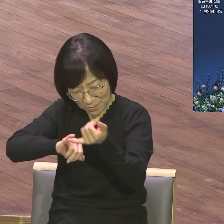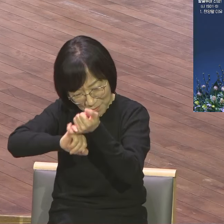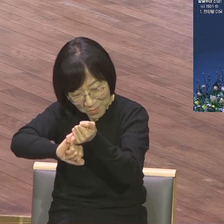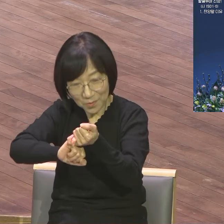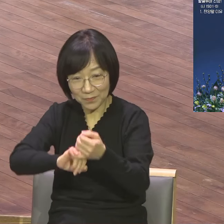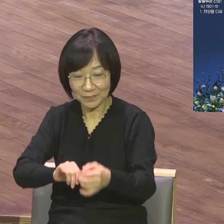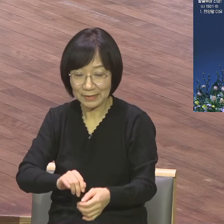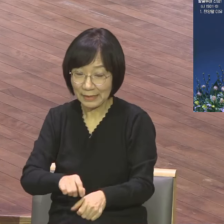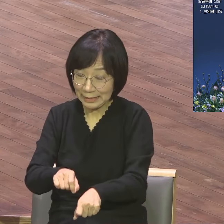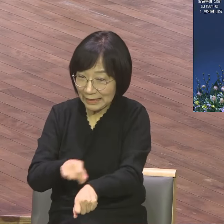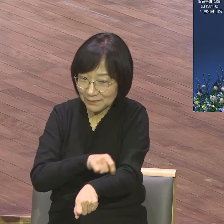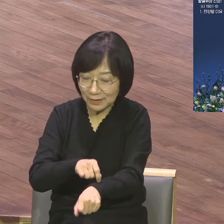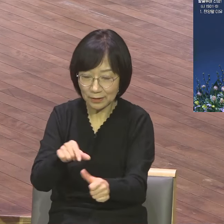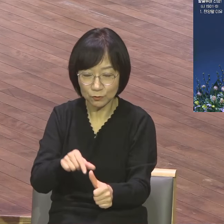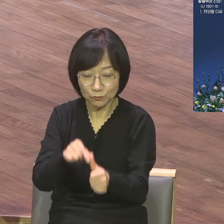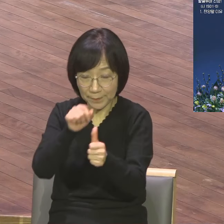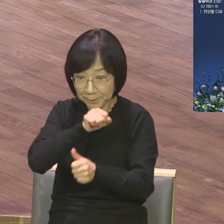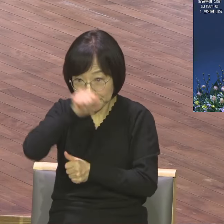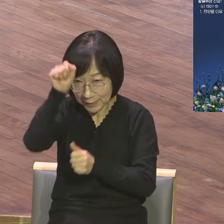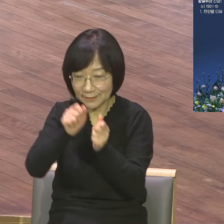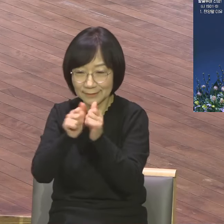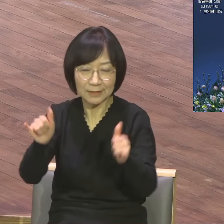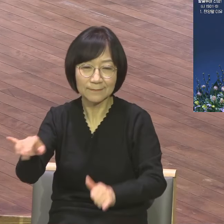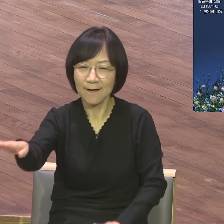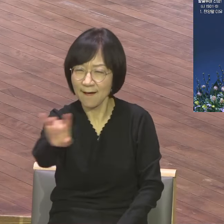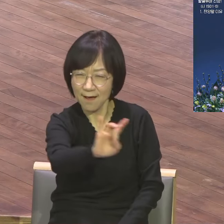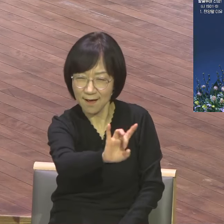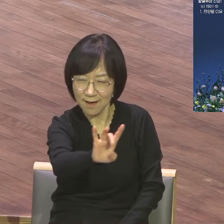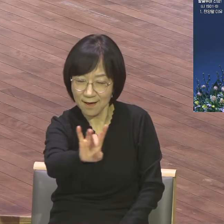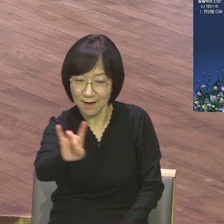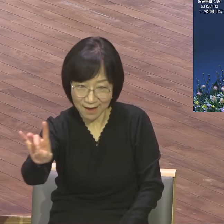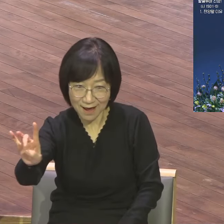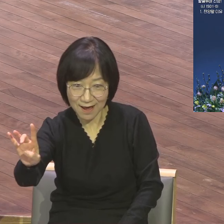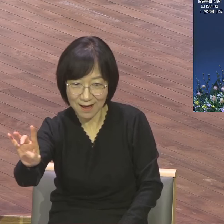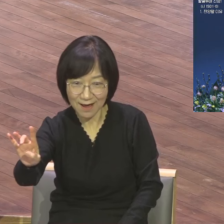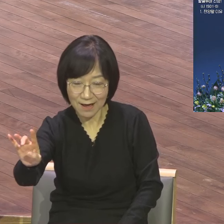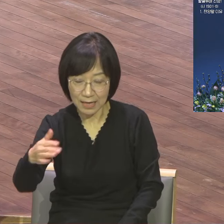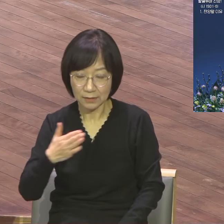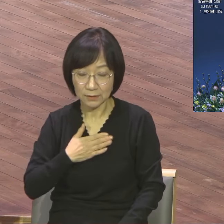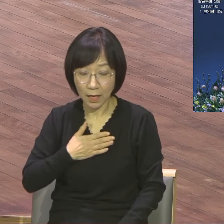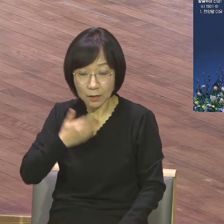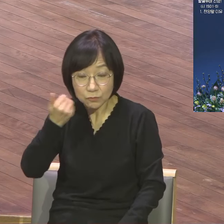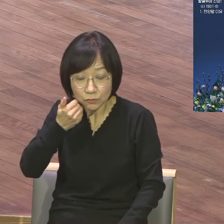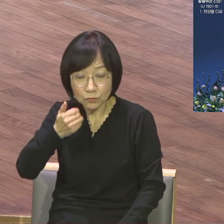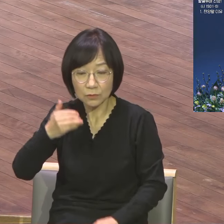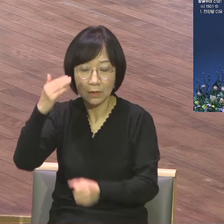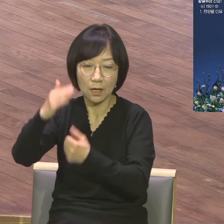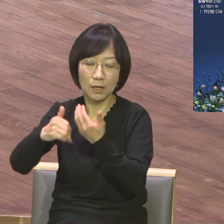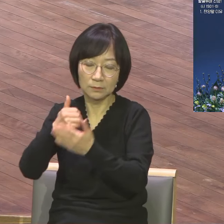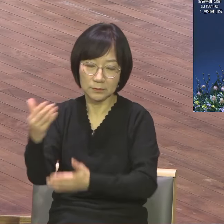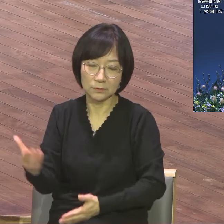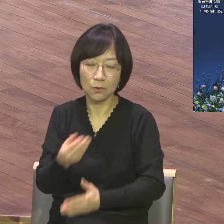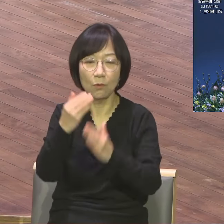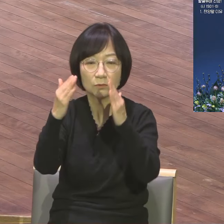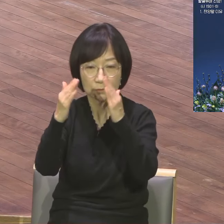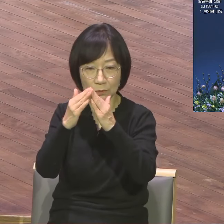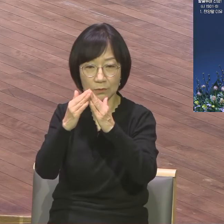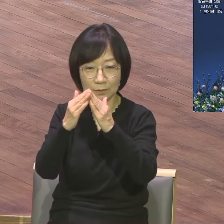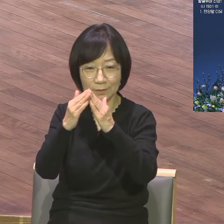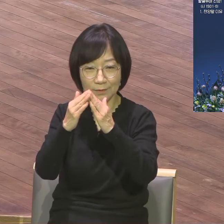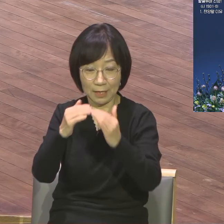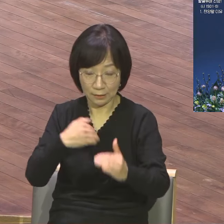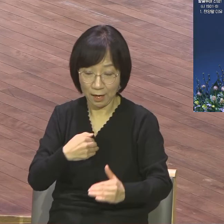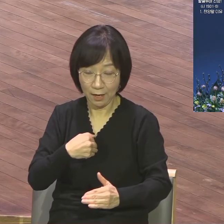더욱이 구원받은 우리 여러분 한 사람 한 사람 하나님의 성소잖아요. 여러분 하나님 성전이요 성소. 여러분 너무 존귀한